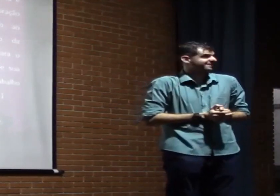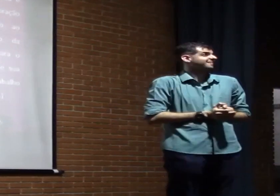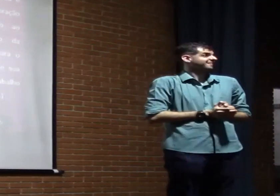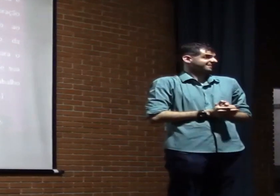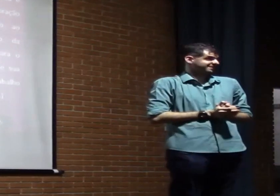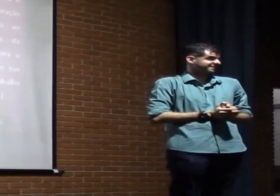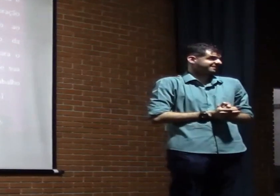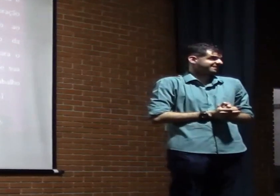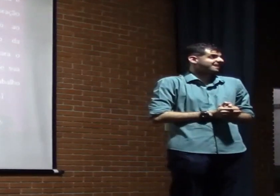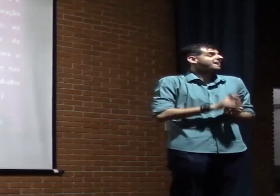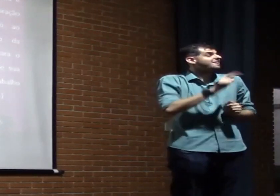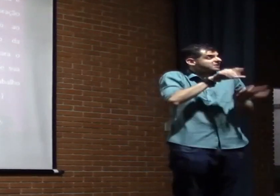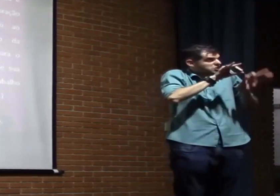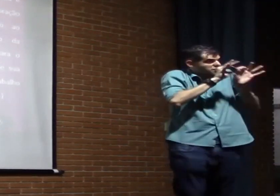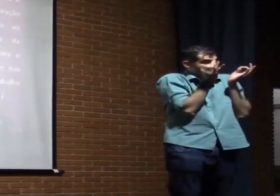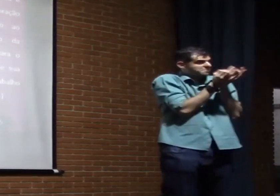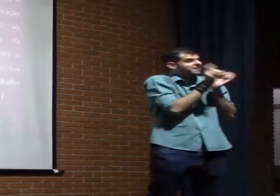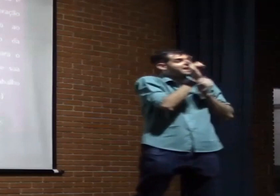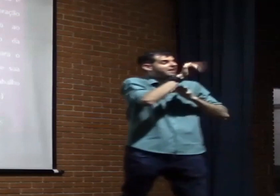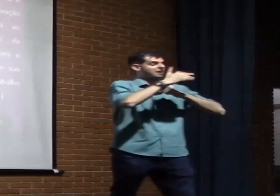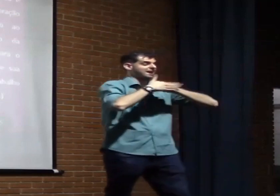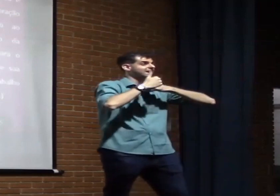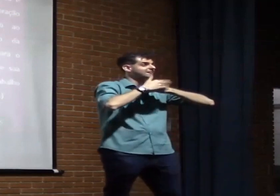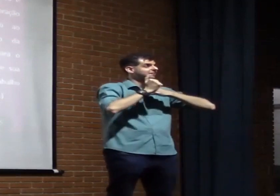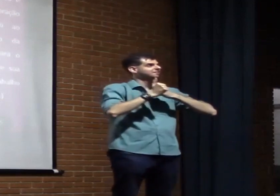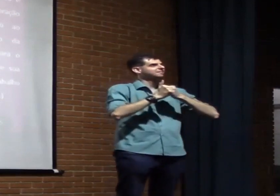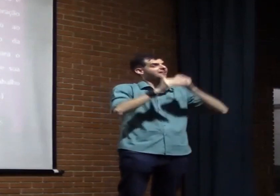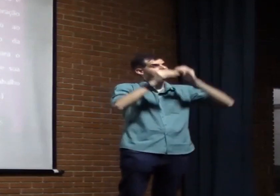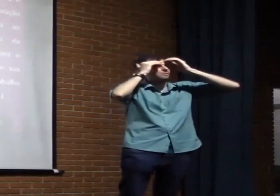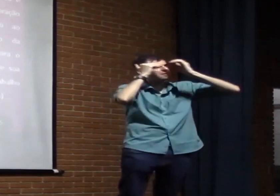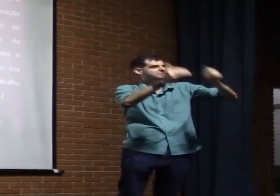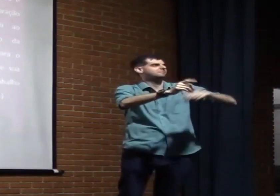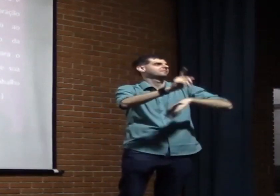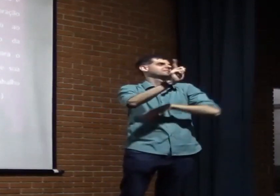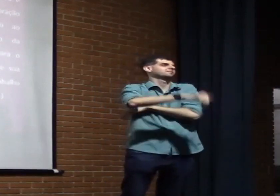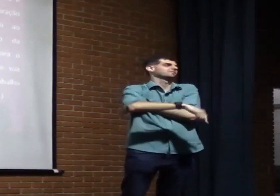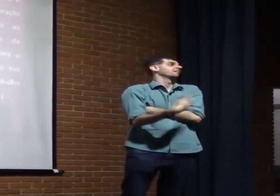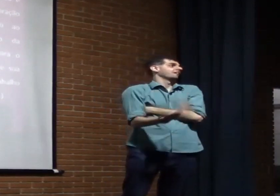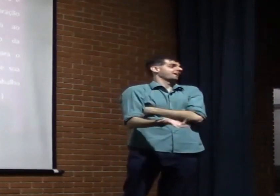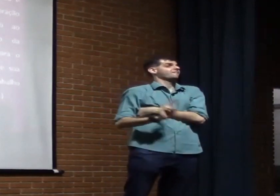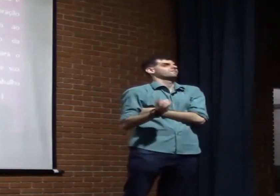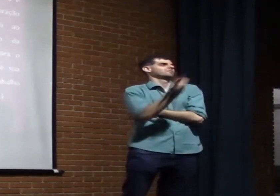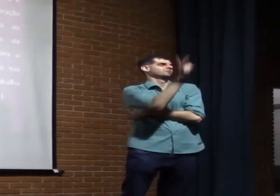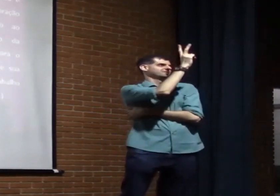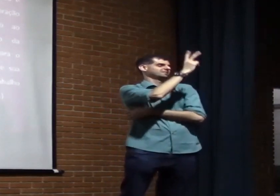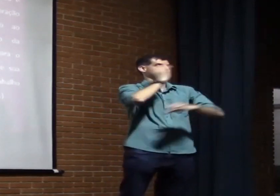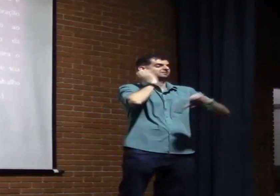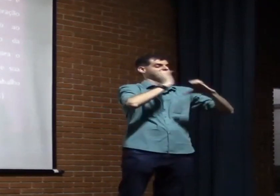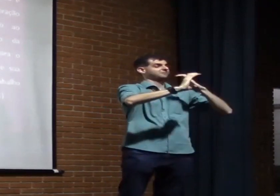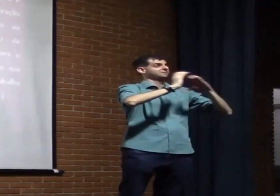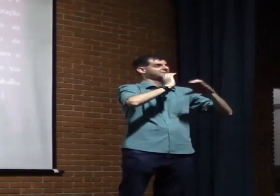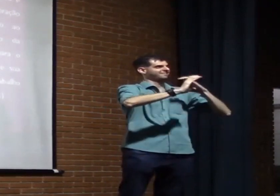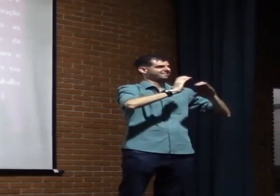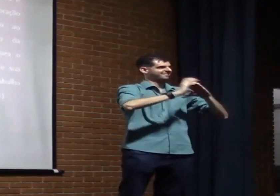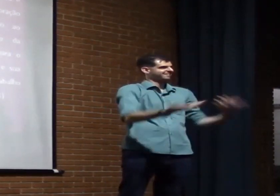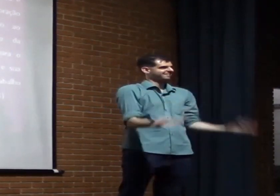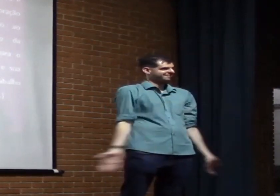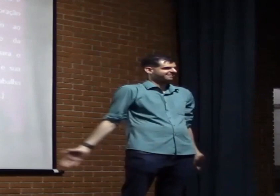ainda falta-se, ainda dão carinho, mas ainda falta-se, por exemplo, o respeito, né? Falta-se, por exemplo, valorizar a